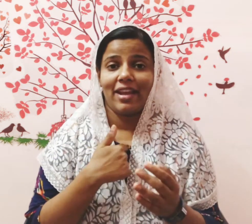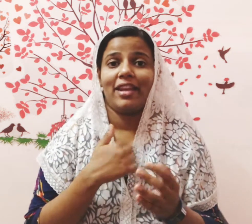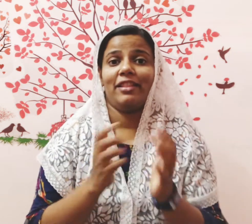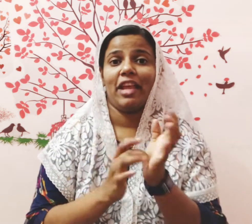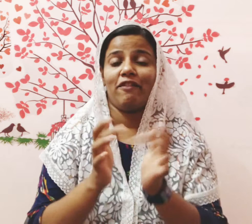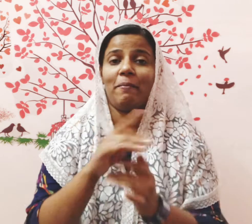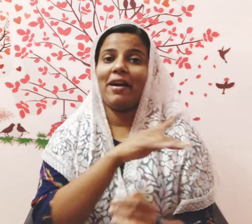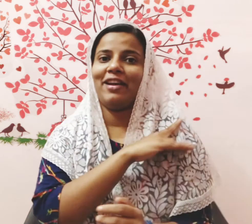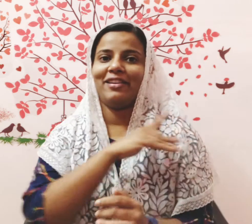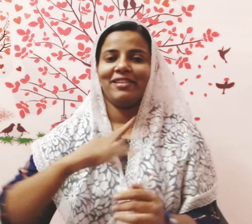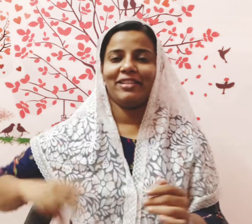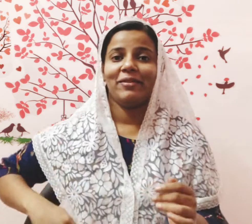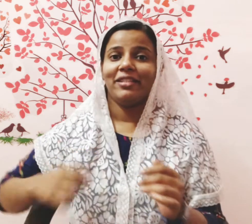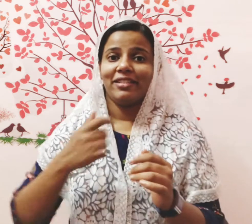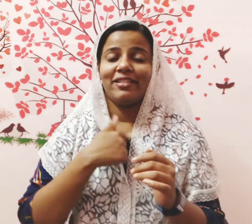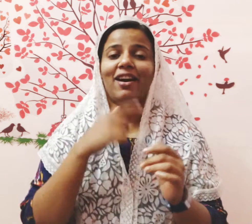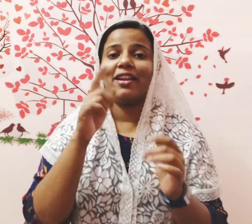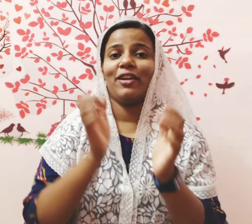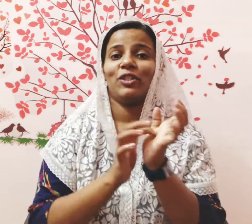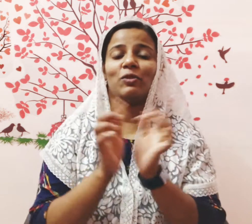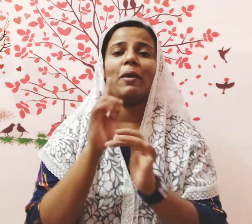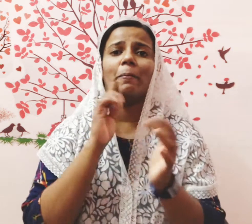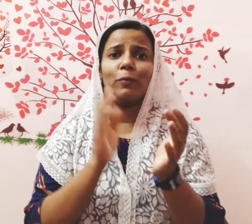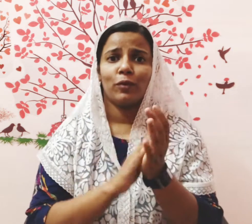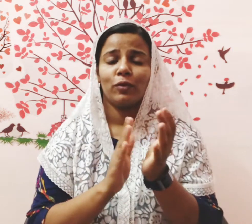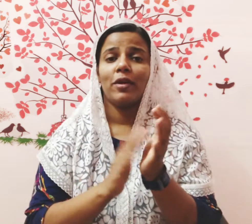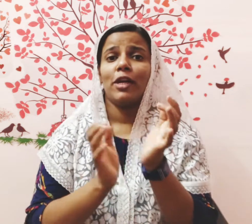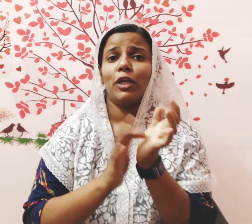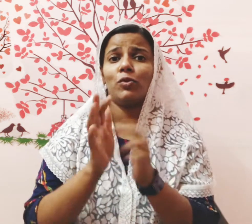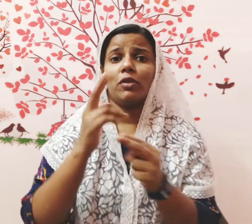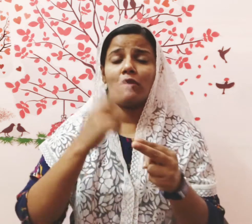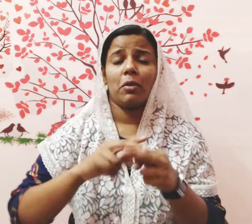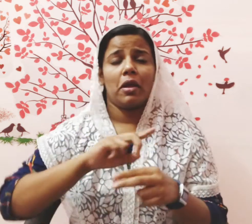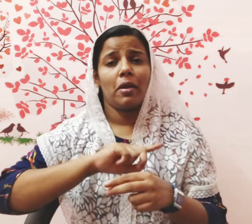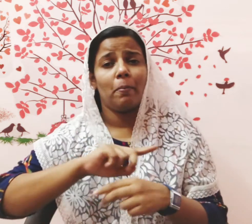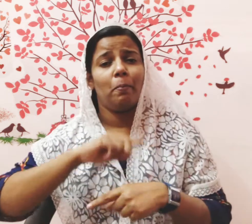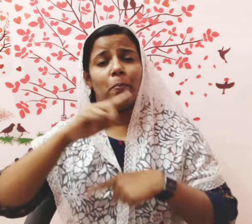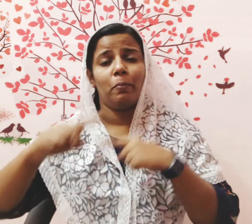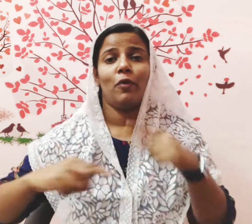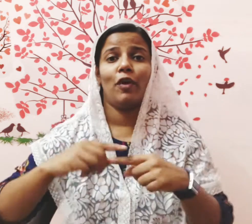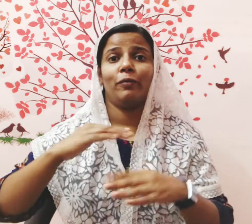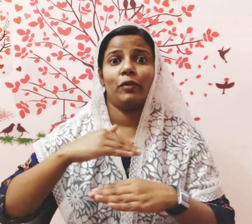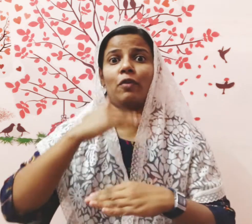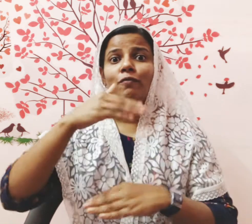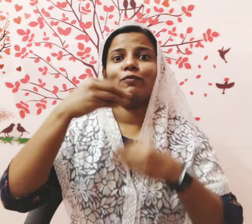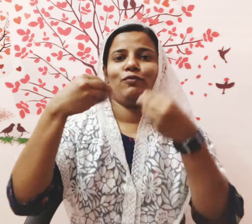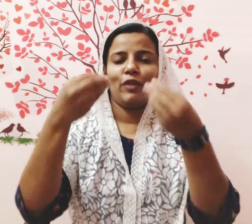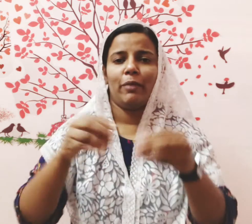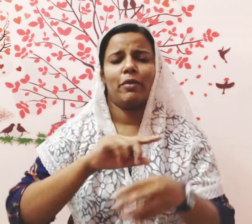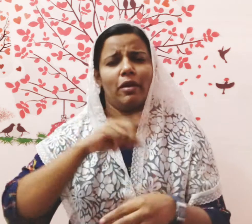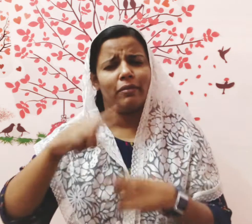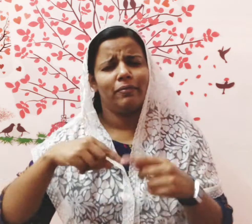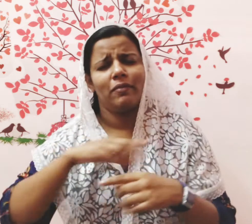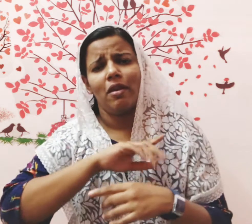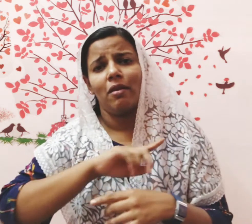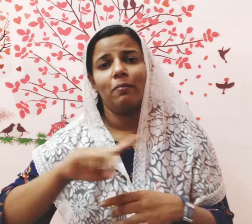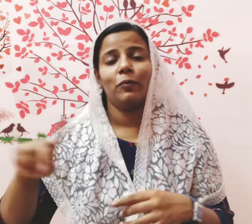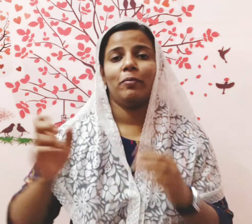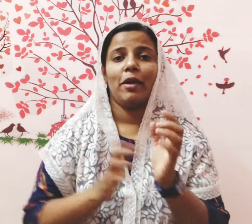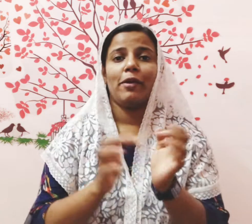എൻ്റെ ദൈവമായ രാജാവേ, ഞാൻ അങ്ങയെ പുകഴ്ത്തും, ഞാൻ അങ്ങയുടെ നാമത്തെ എന്നേക്കും വാഴ്ത്തും, നാൾതോറും ഞാൻ അങ്ങയെ വാഴ്ത്തും, ഞാൻ